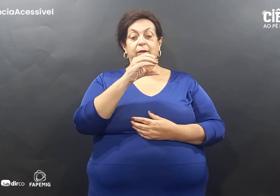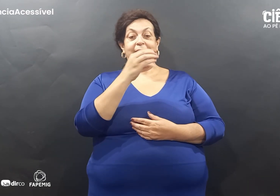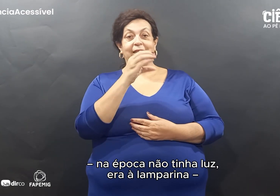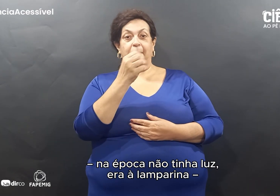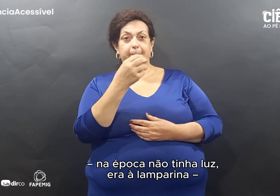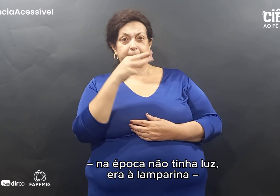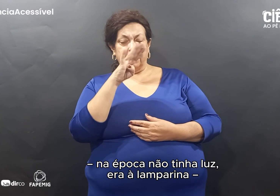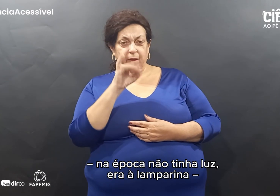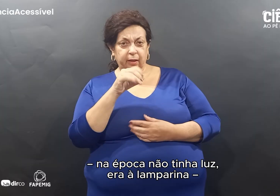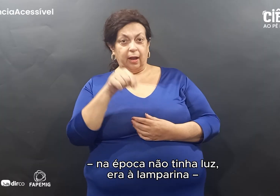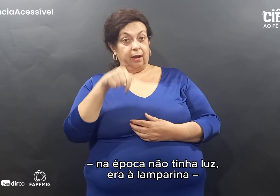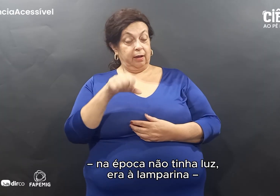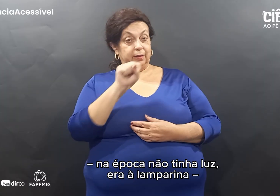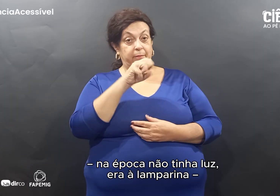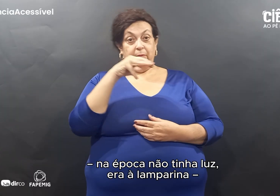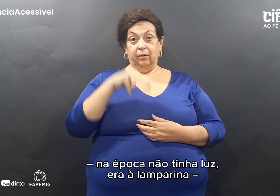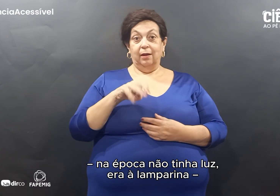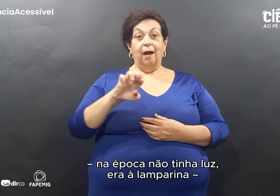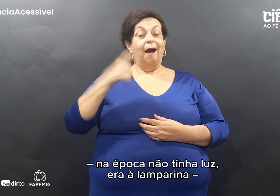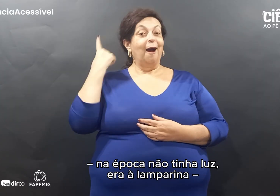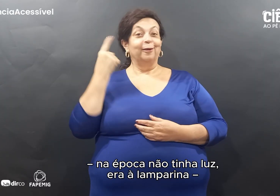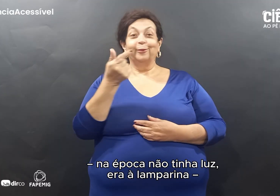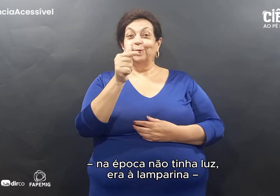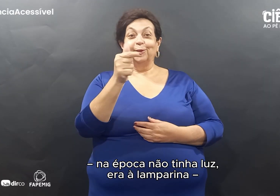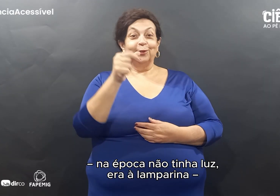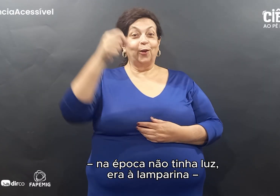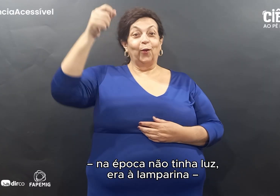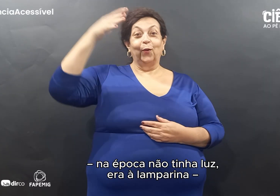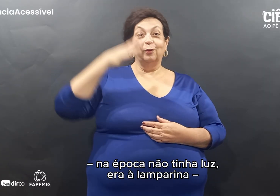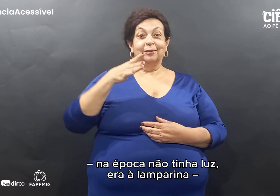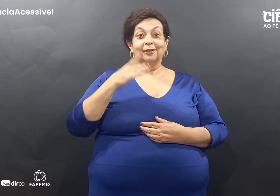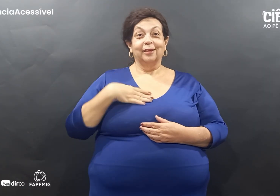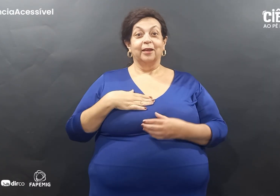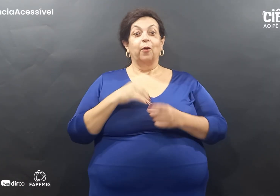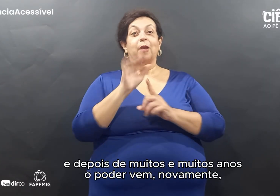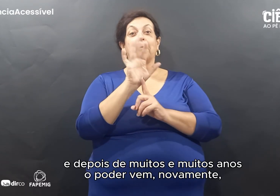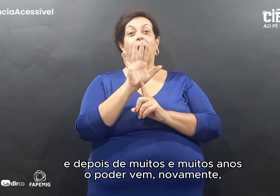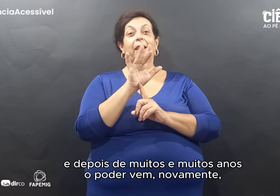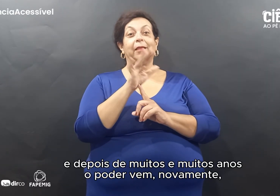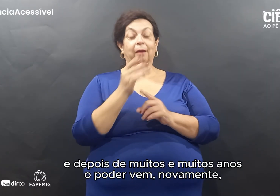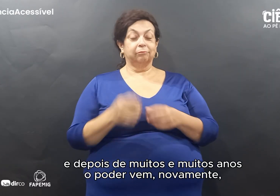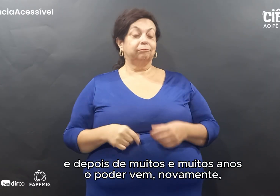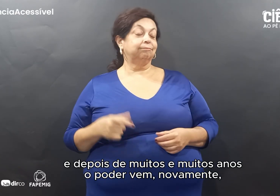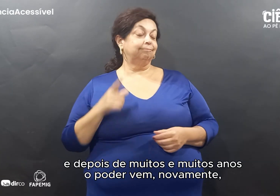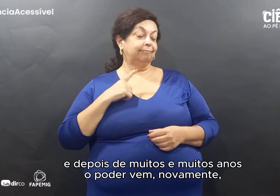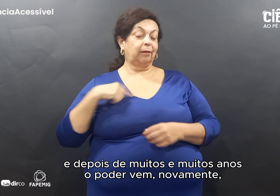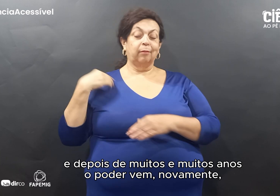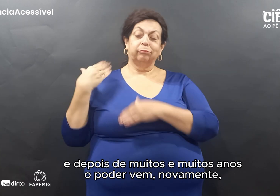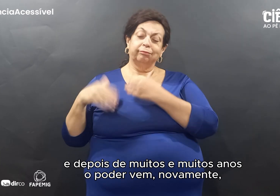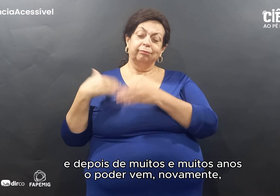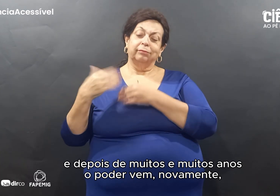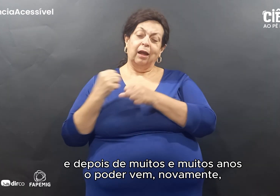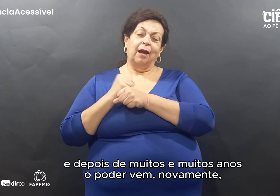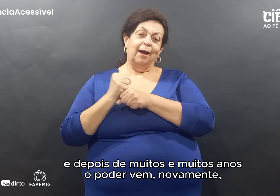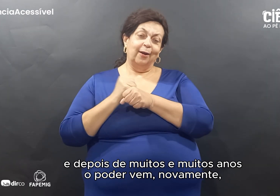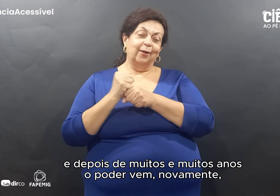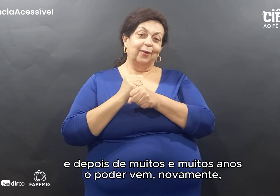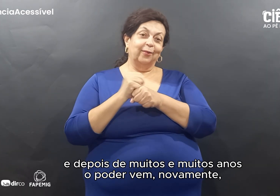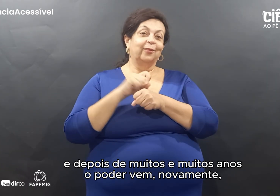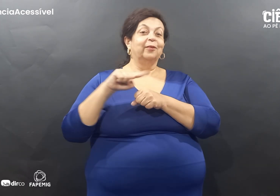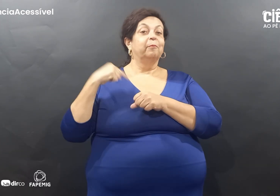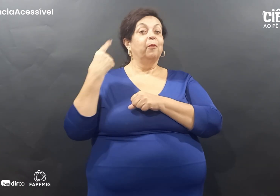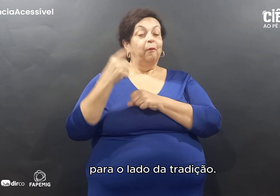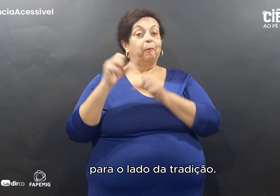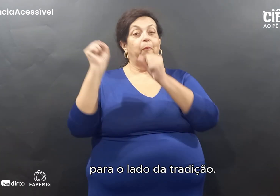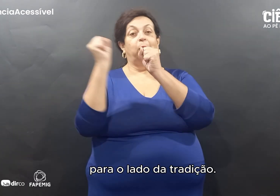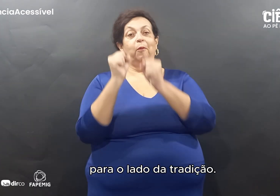Mônica. Na época não tinha luz, era a lamparina, e depois de muitos e muitos anos, o poder vem